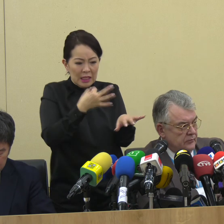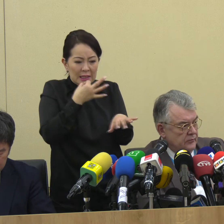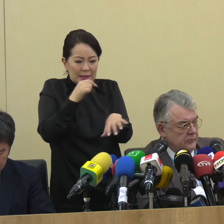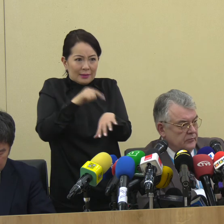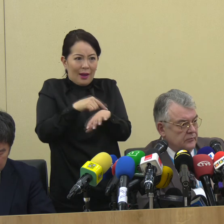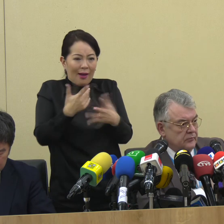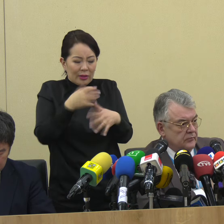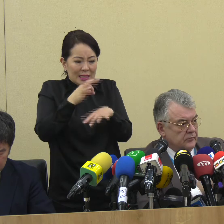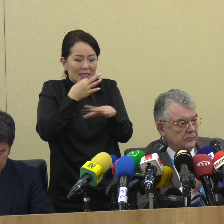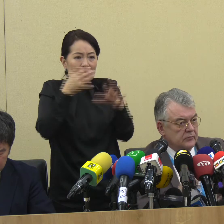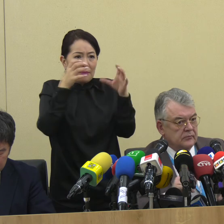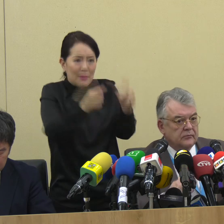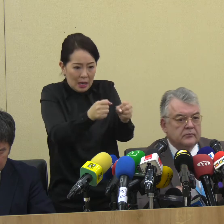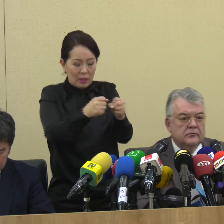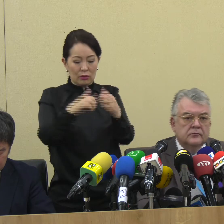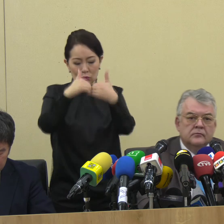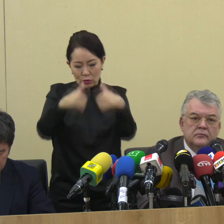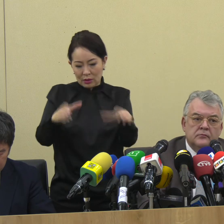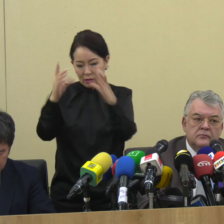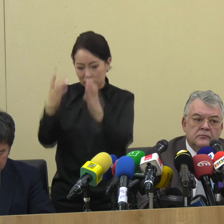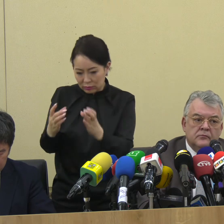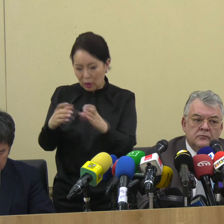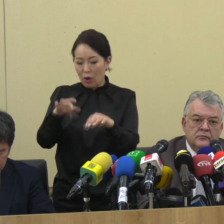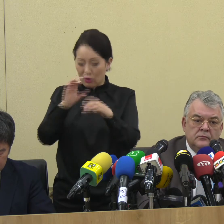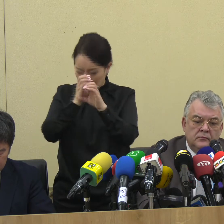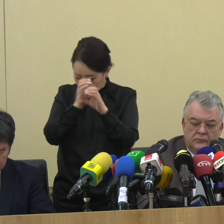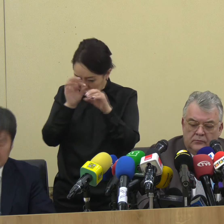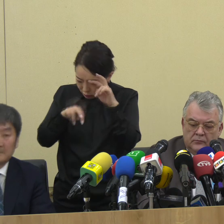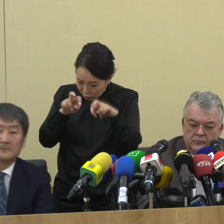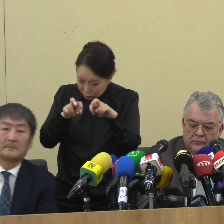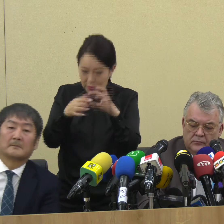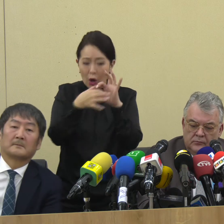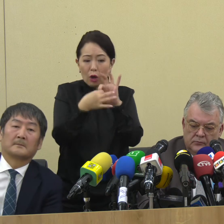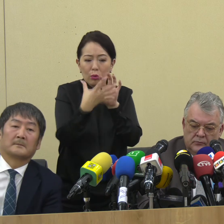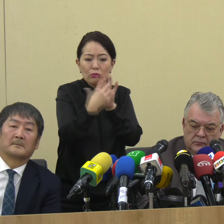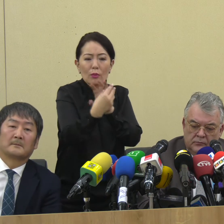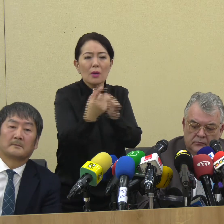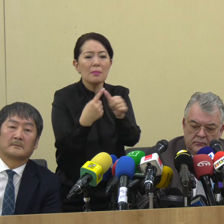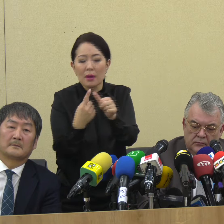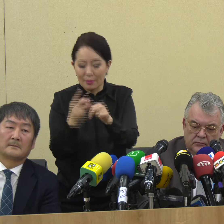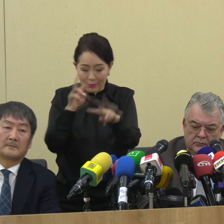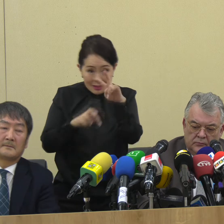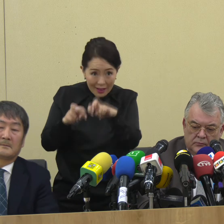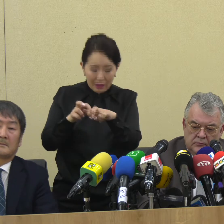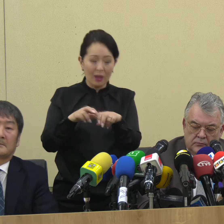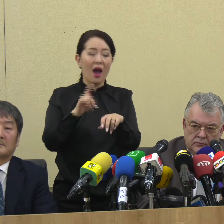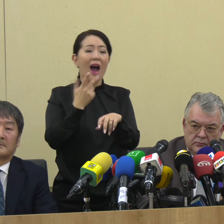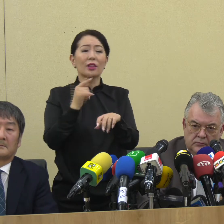одоо тусгаарлах, оншлох, эмчлэх, хавтлын судалгаа хийх, сургалт сурчилгаа хийх, халдвар гүйтгэл